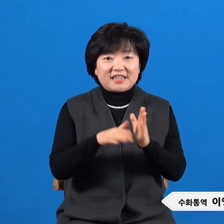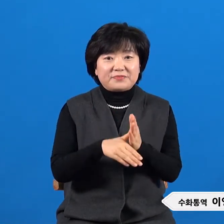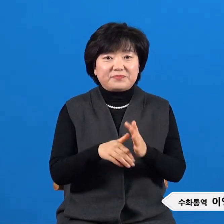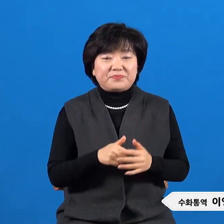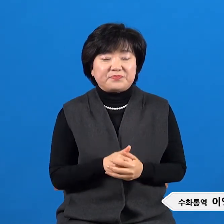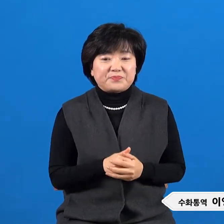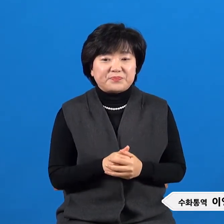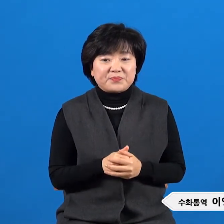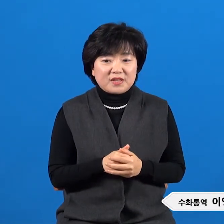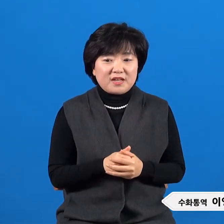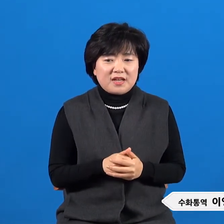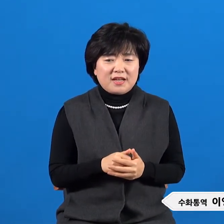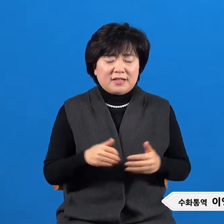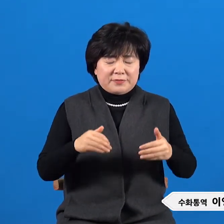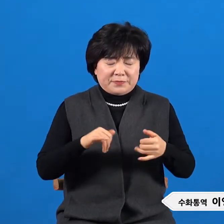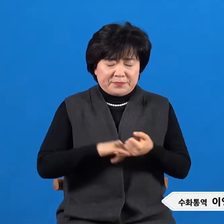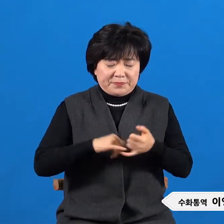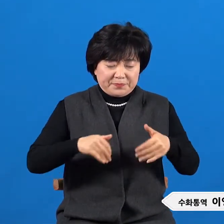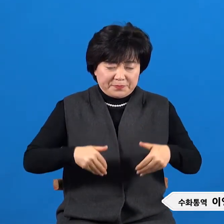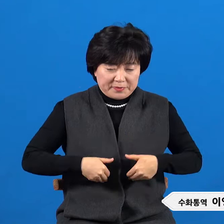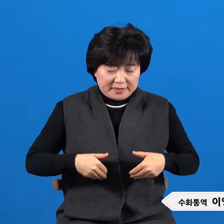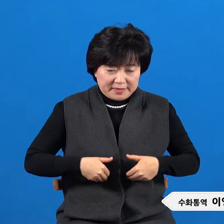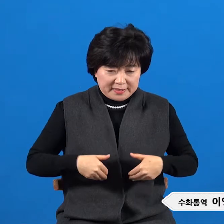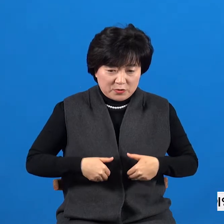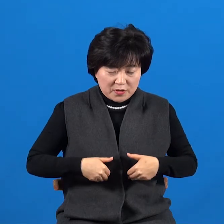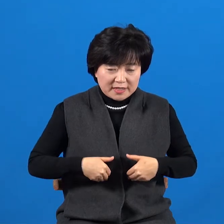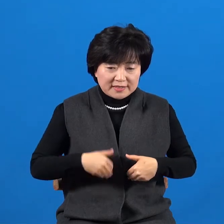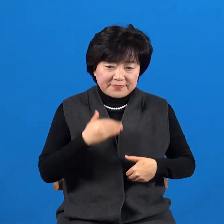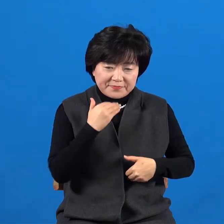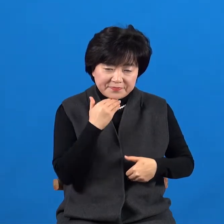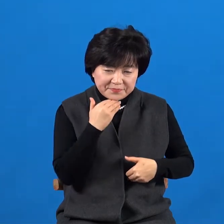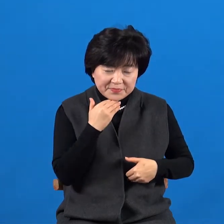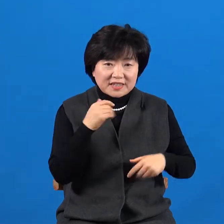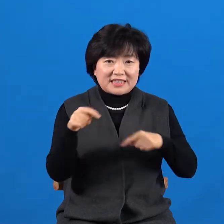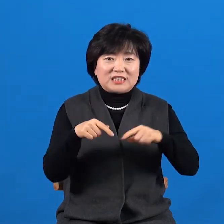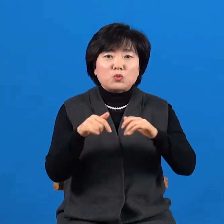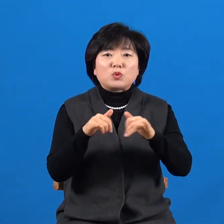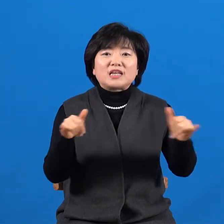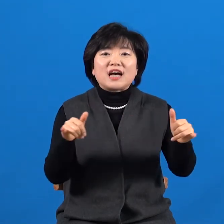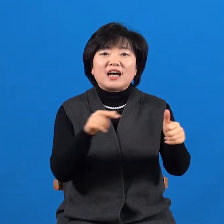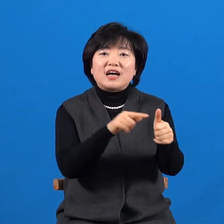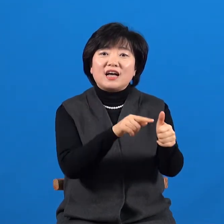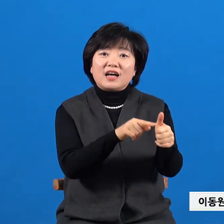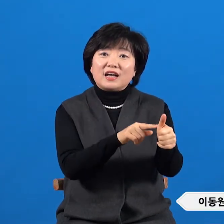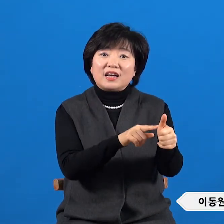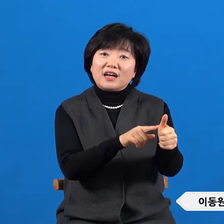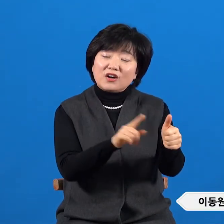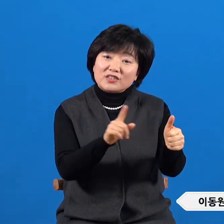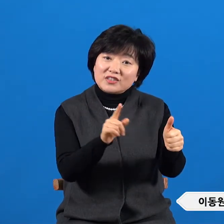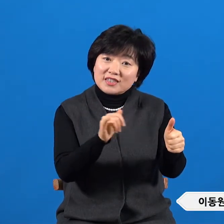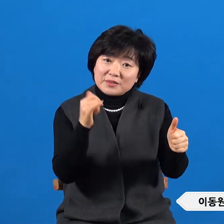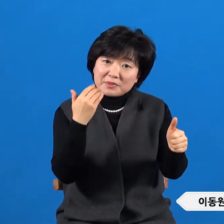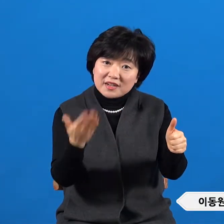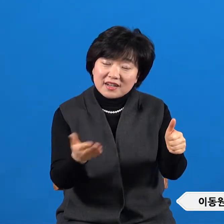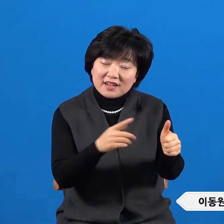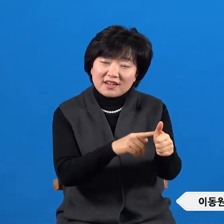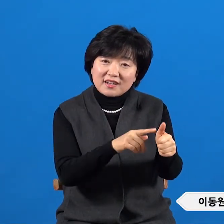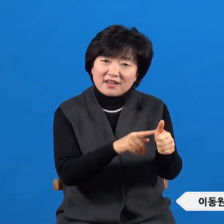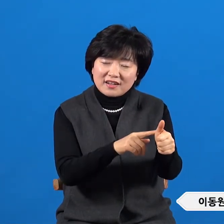오늘 우리가 살고 있는 이 시대가 기다리고 있는 그런 지도자가 있다면 저는 한마디로